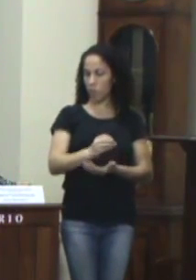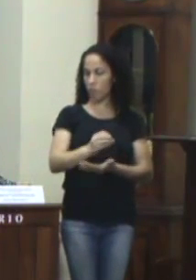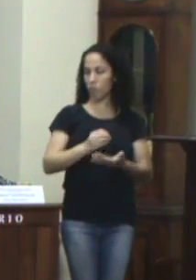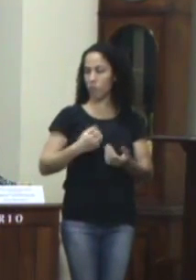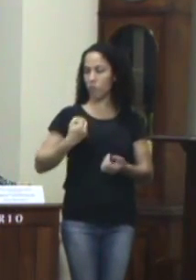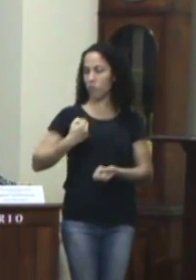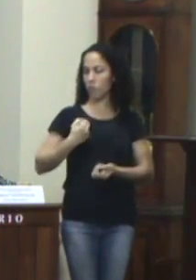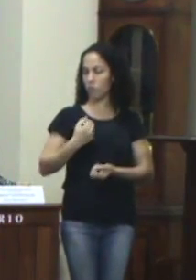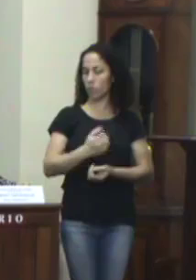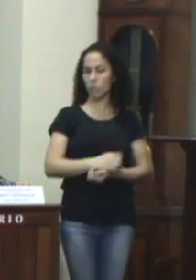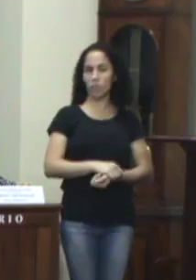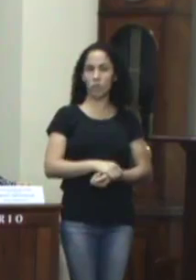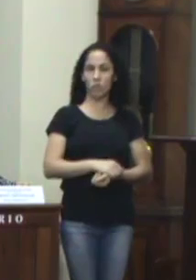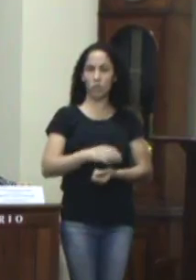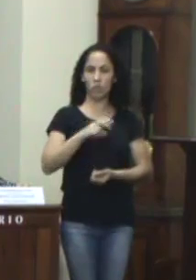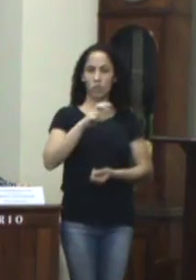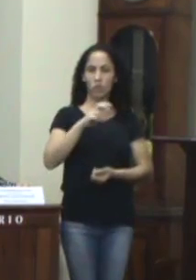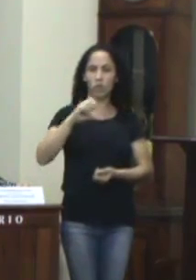Ofício número